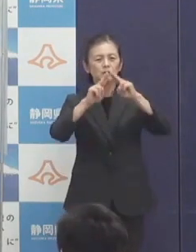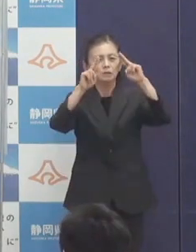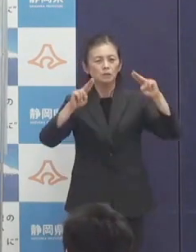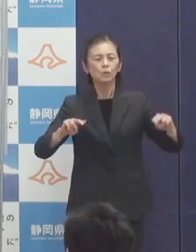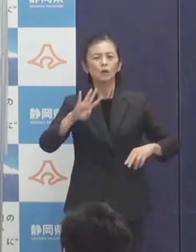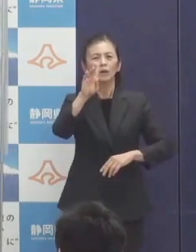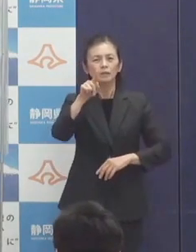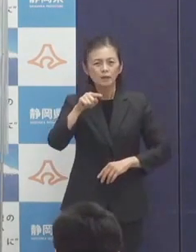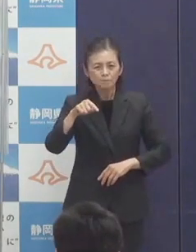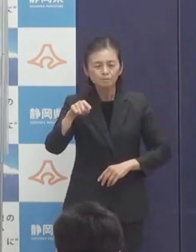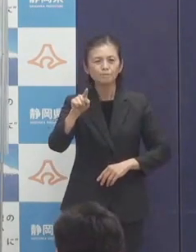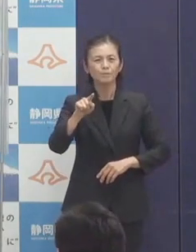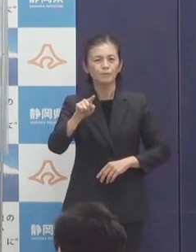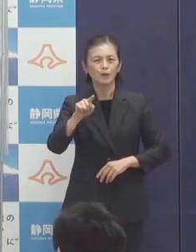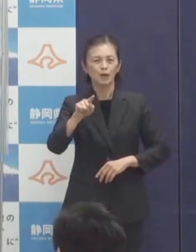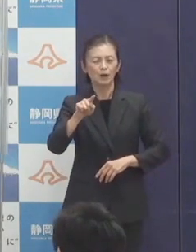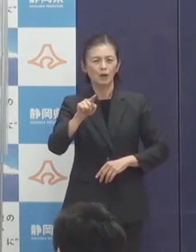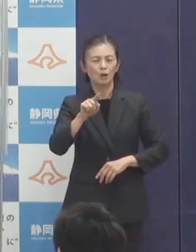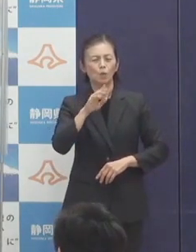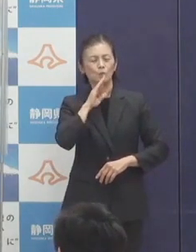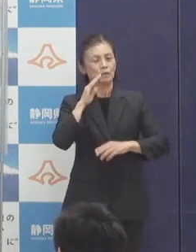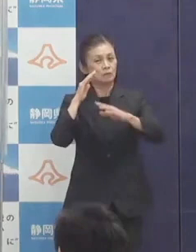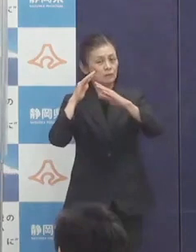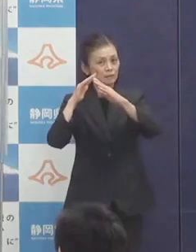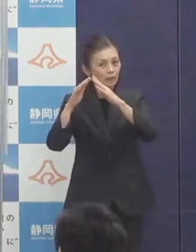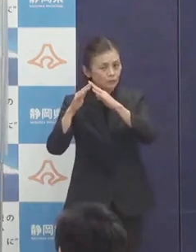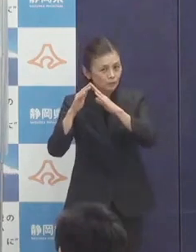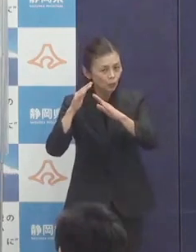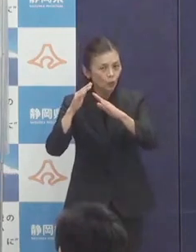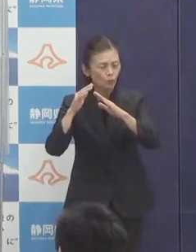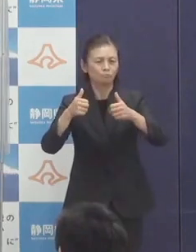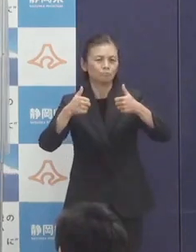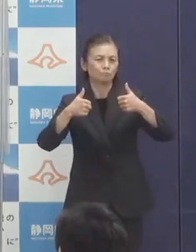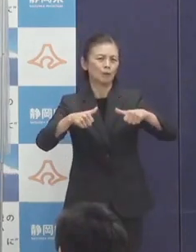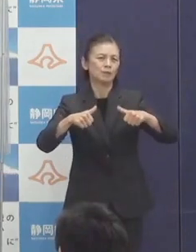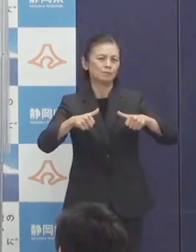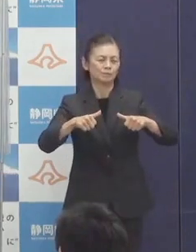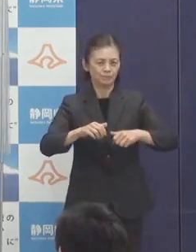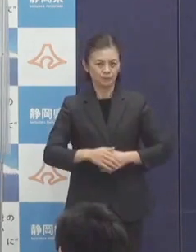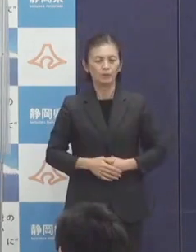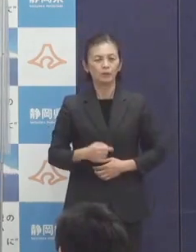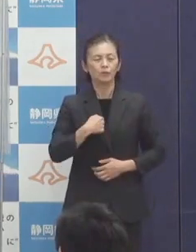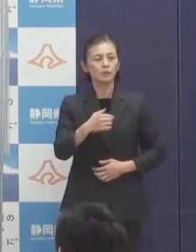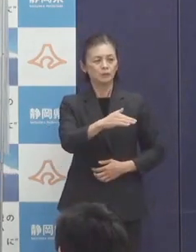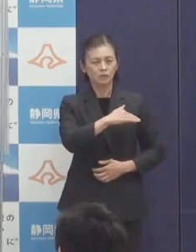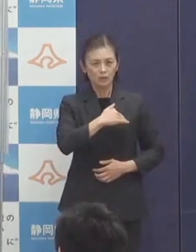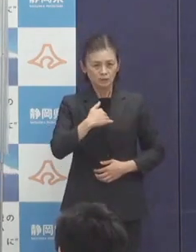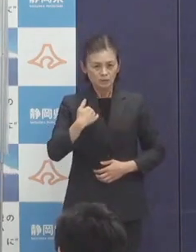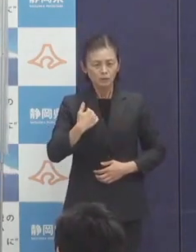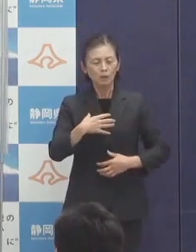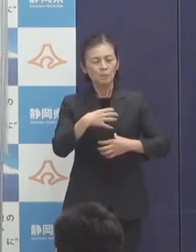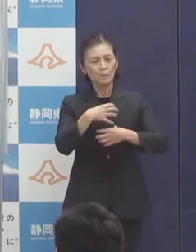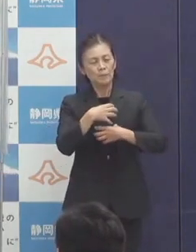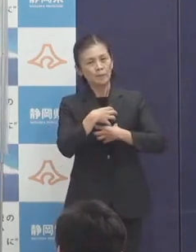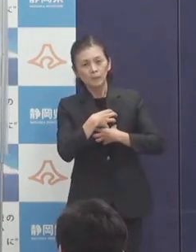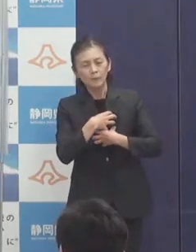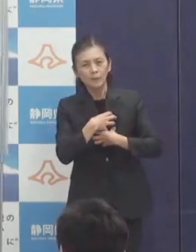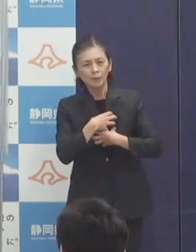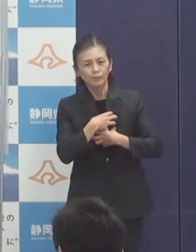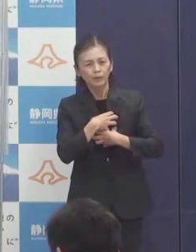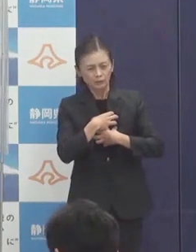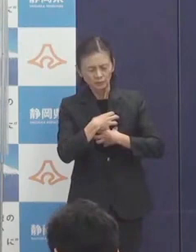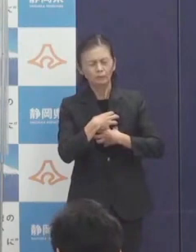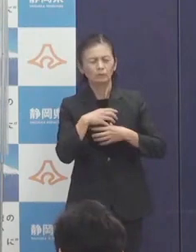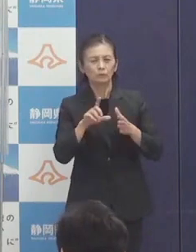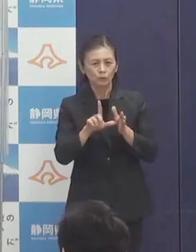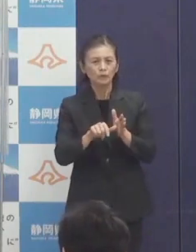県は臨戦態勢であります。私たちは危機に直面しております